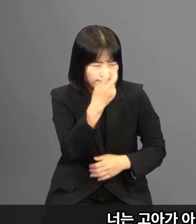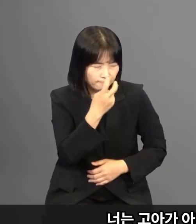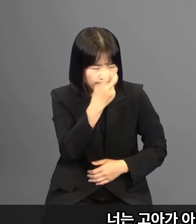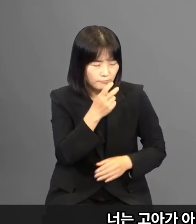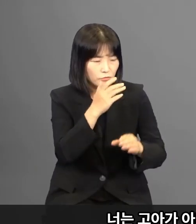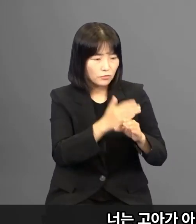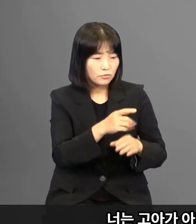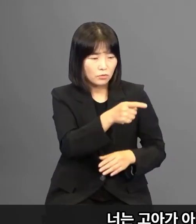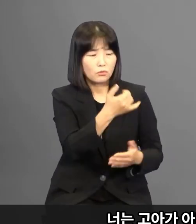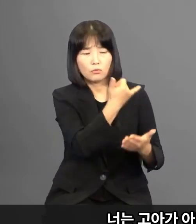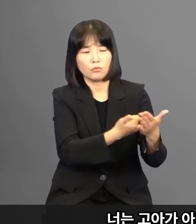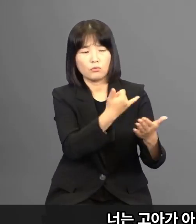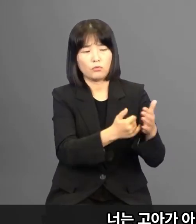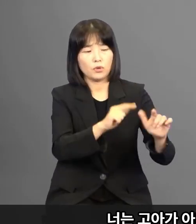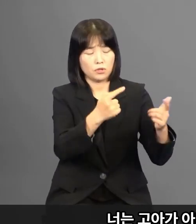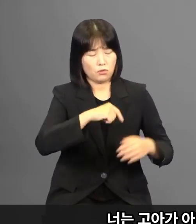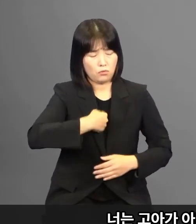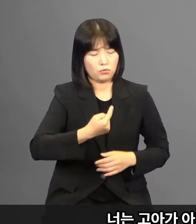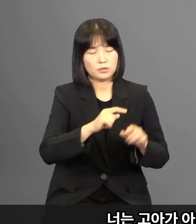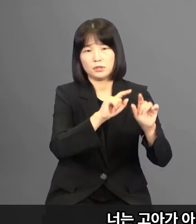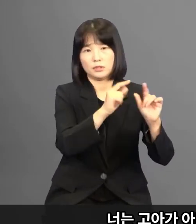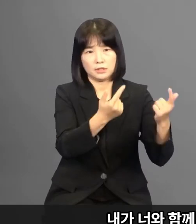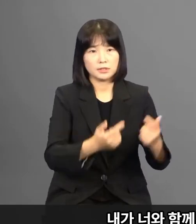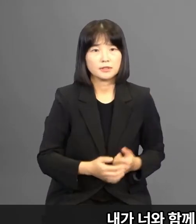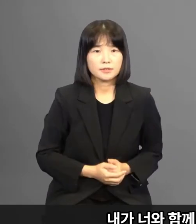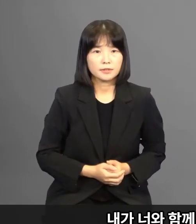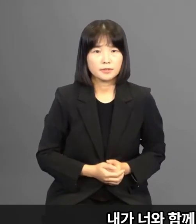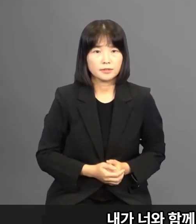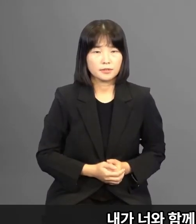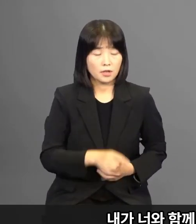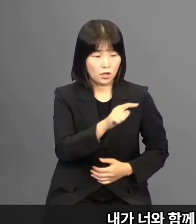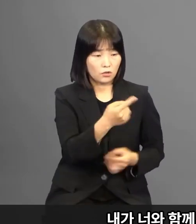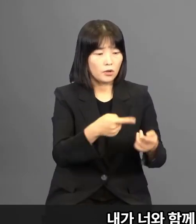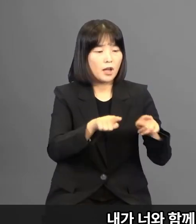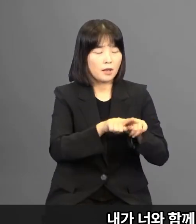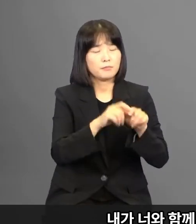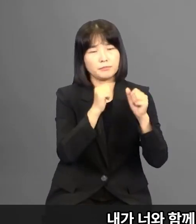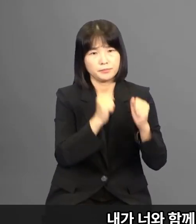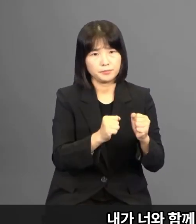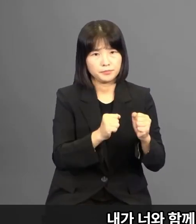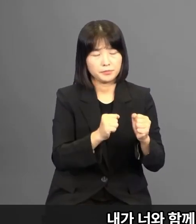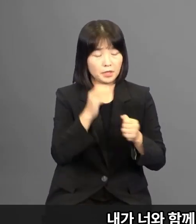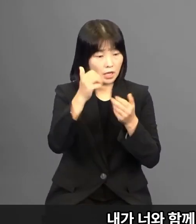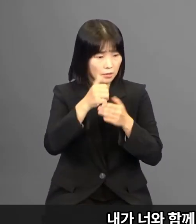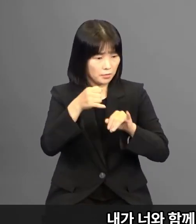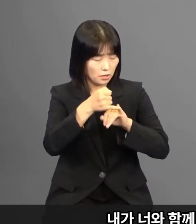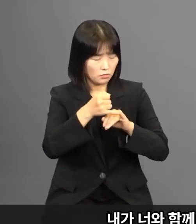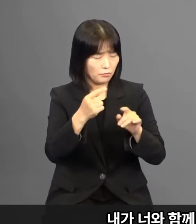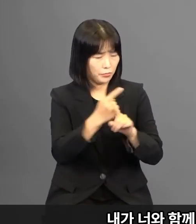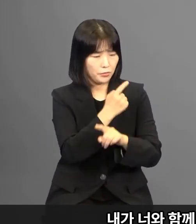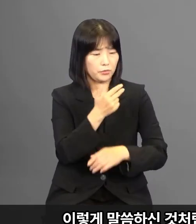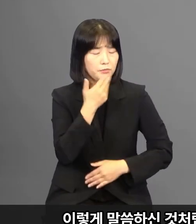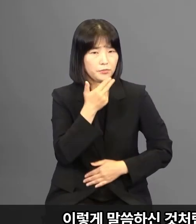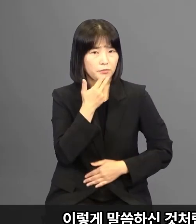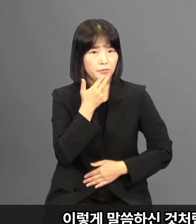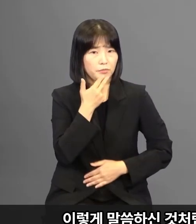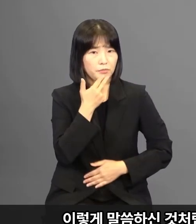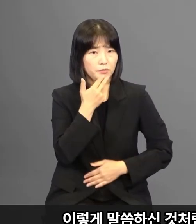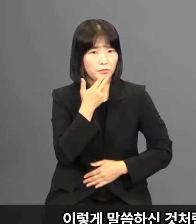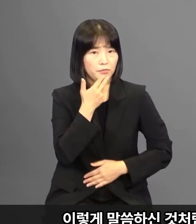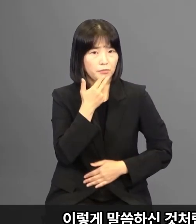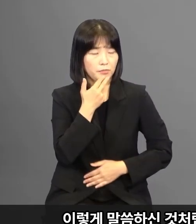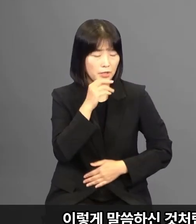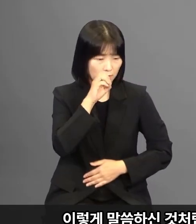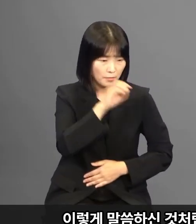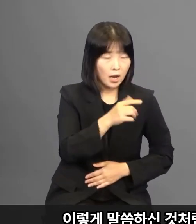너는 고아가 아니야. 너 혼자 있는 거 아니야. 내가 너와 함께 있어. 내 약속은 변하지 않아. 이렇게